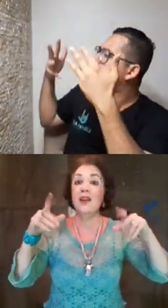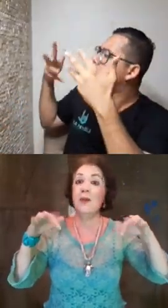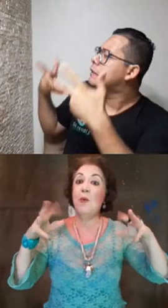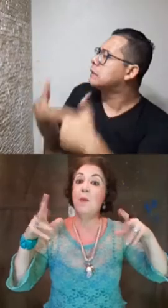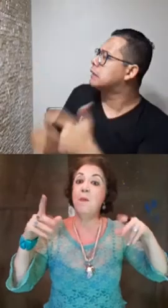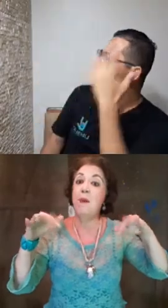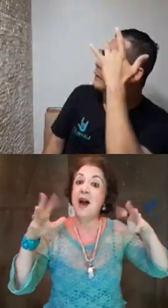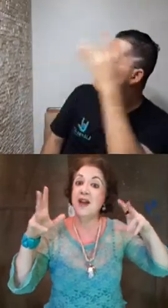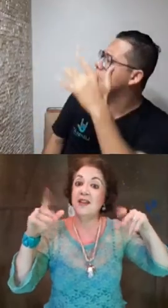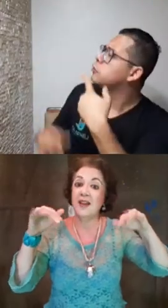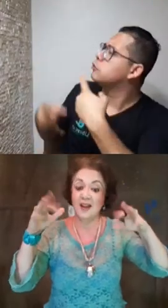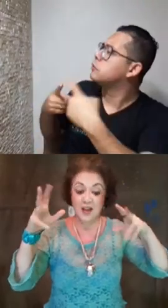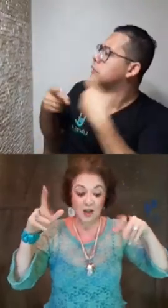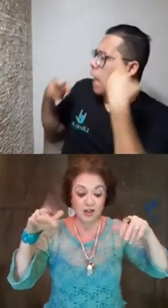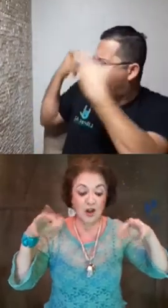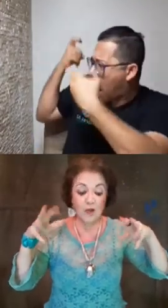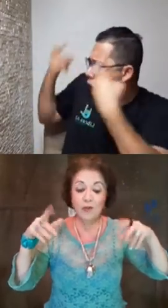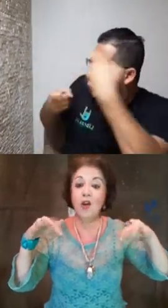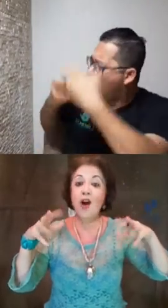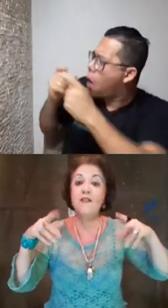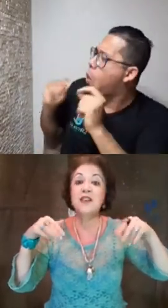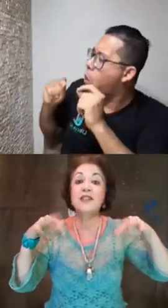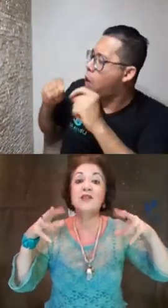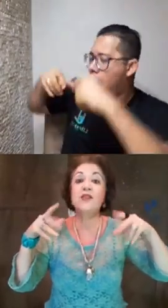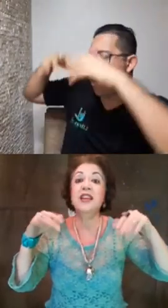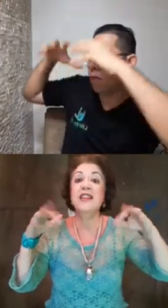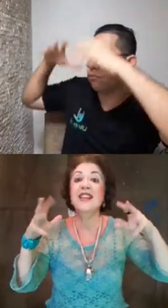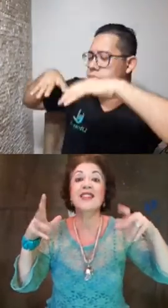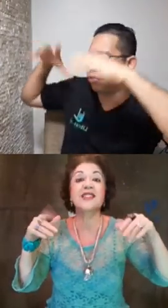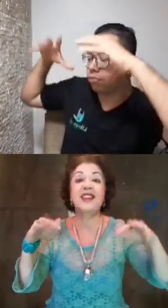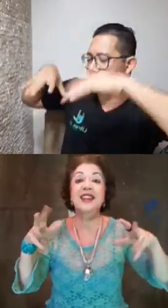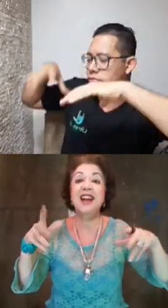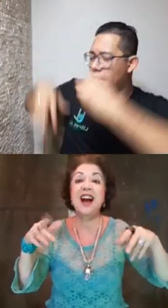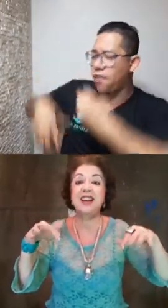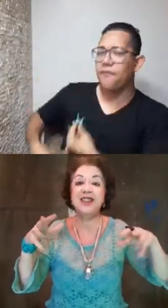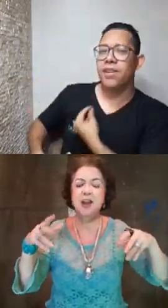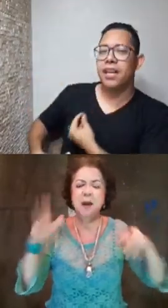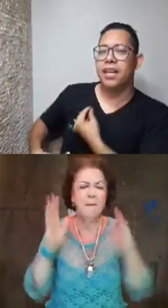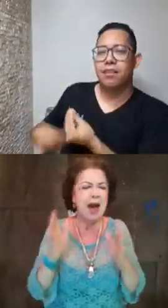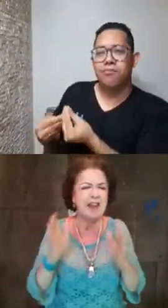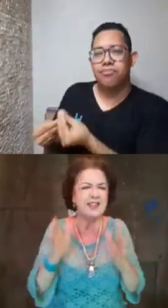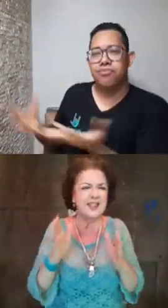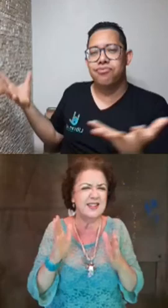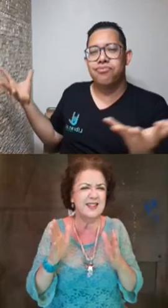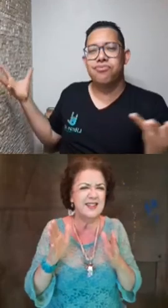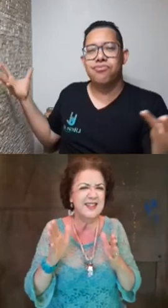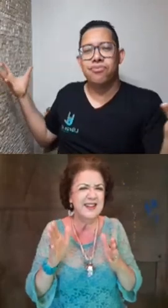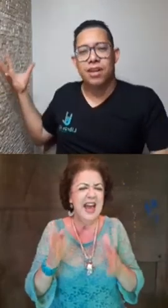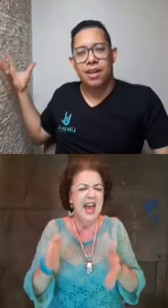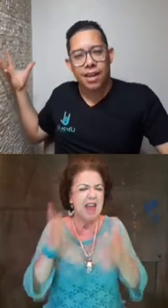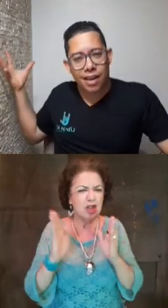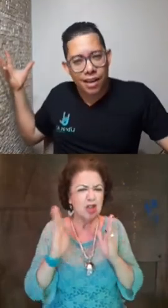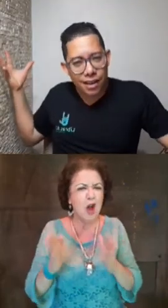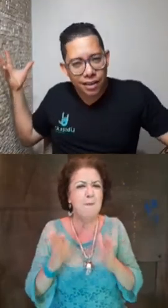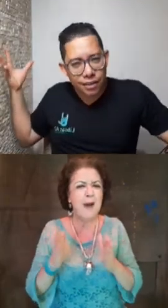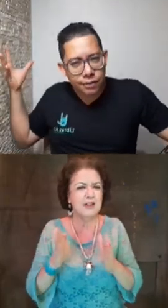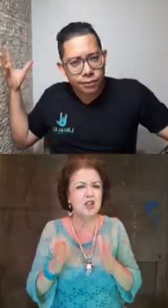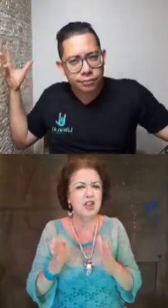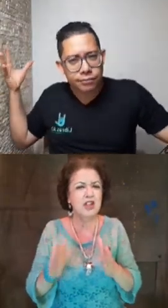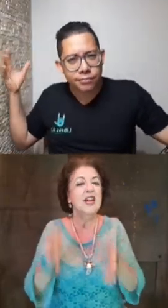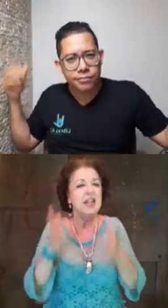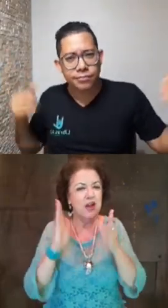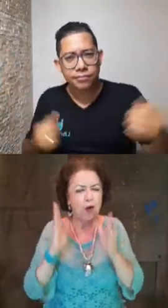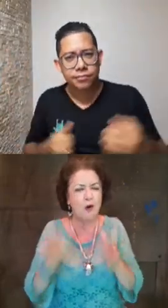aqui preocupada, só com novas vidas criar. Mas é só